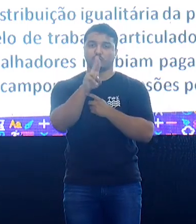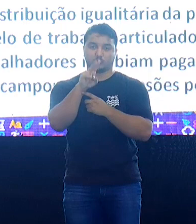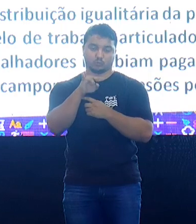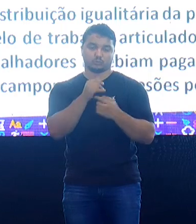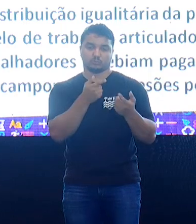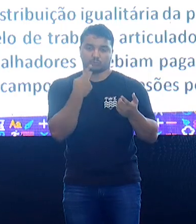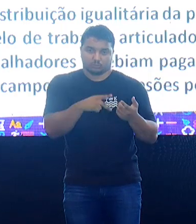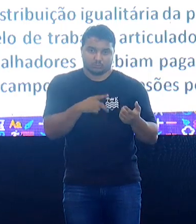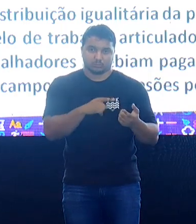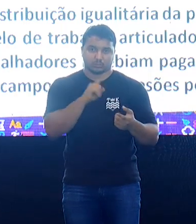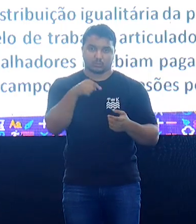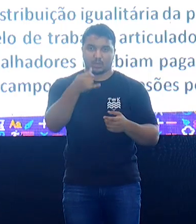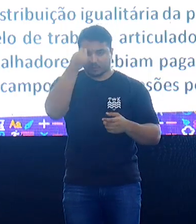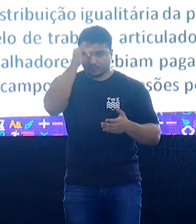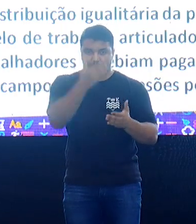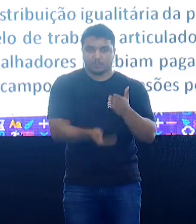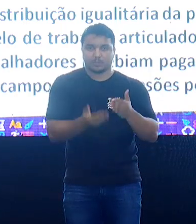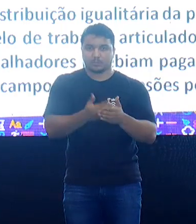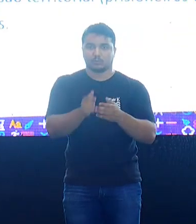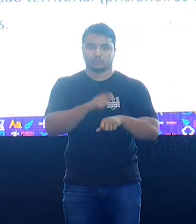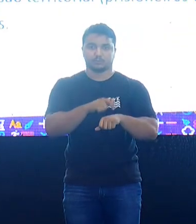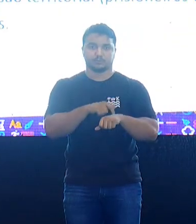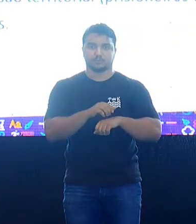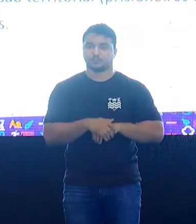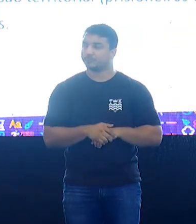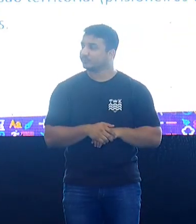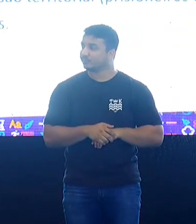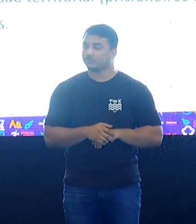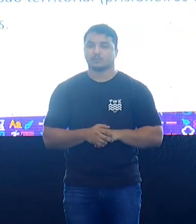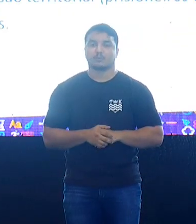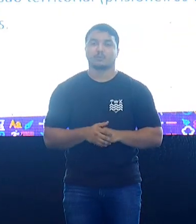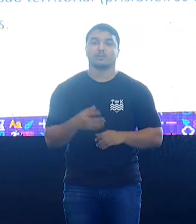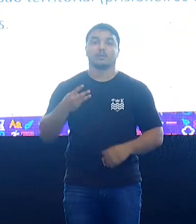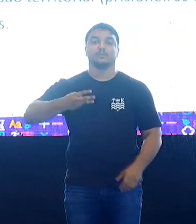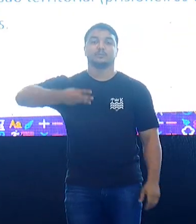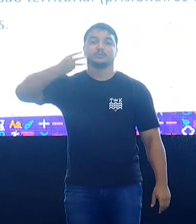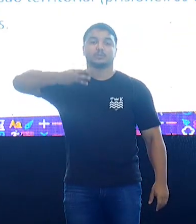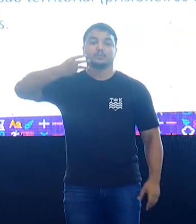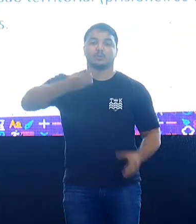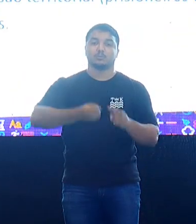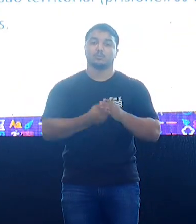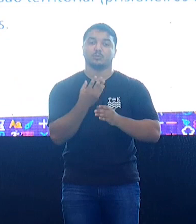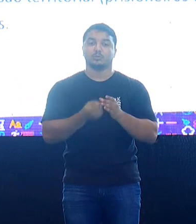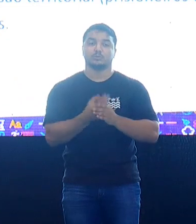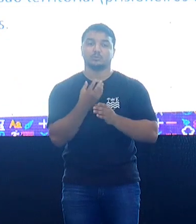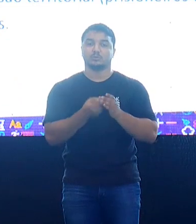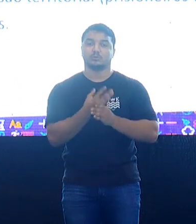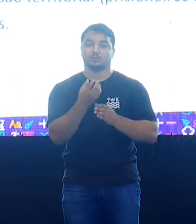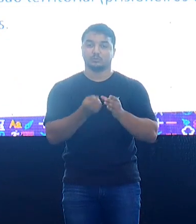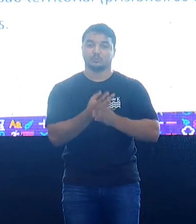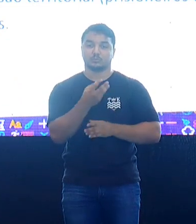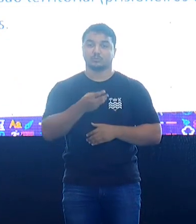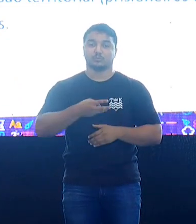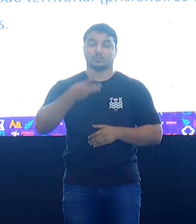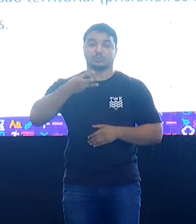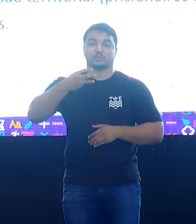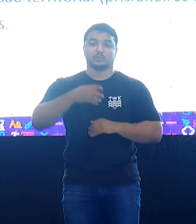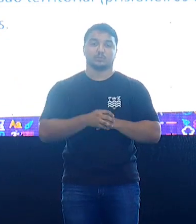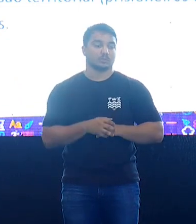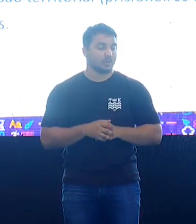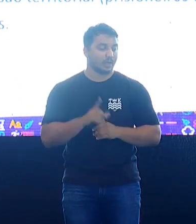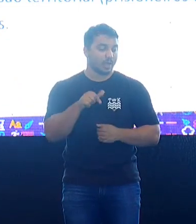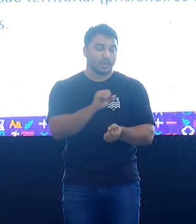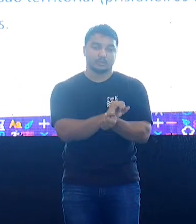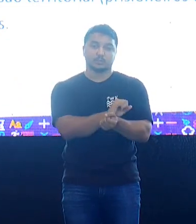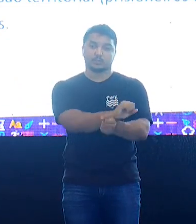perder tempo, tá? E aí nós chegamos no terceiro modo de produção importante, que é o modo de produção